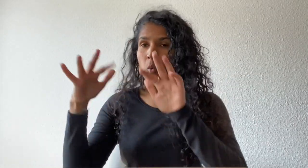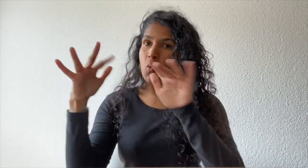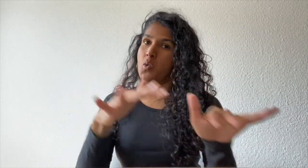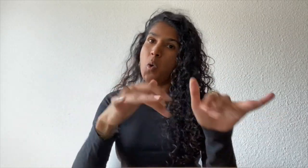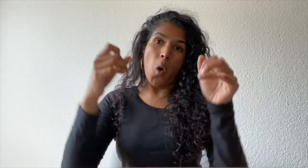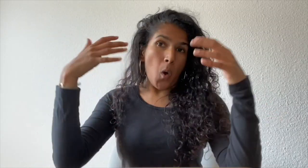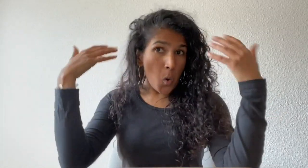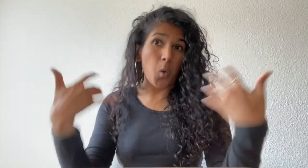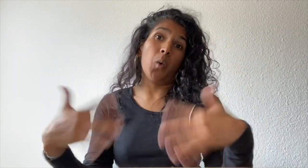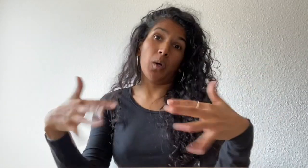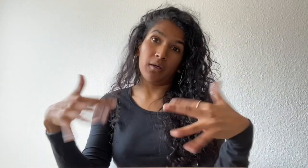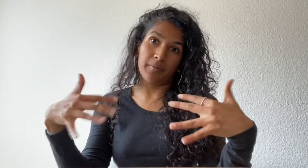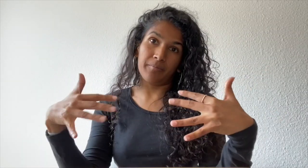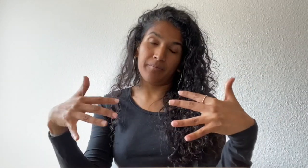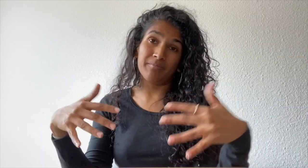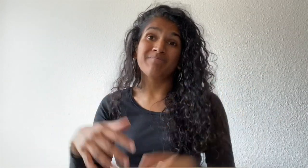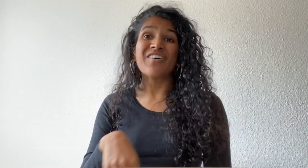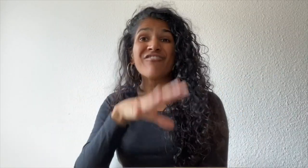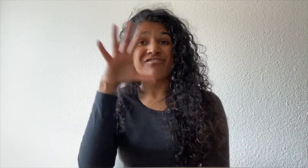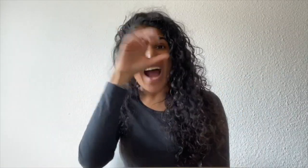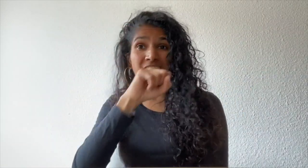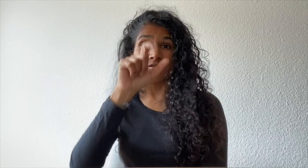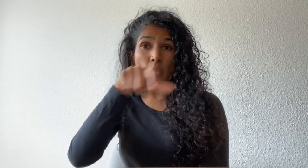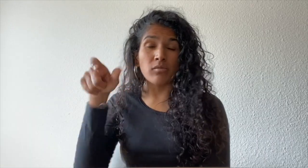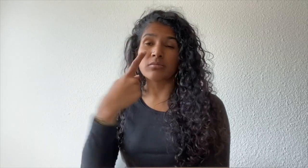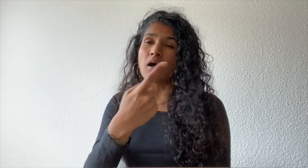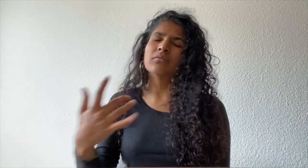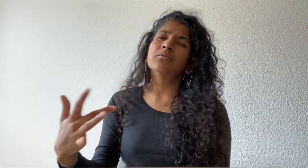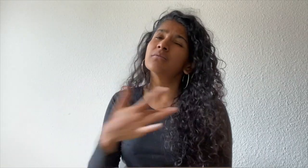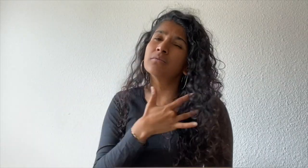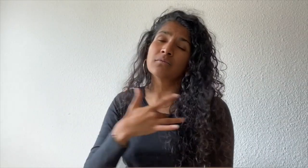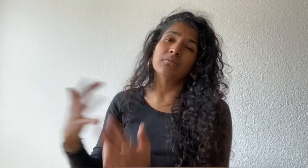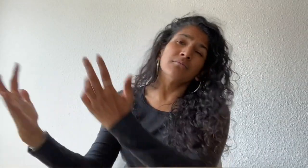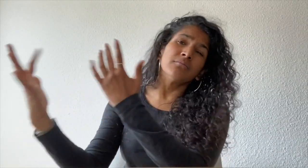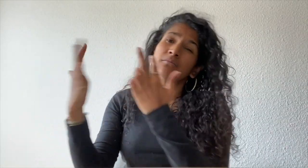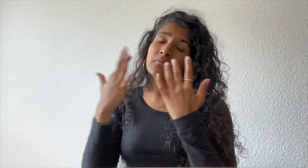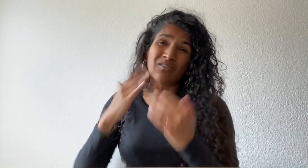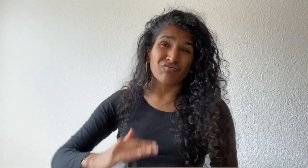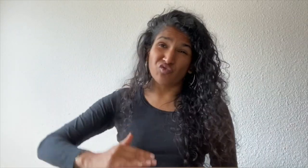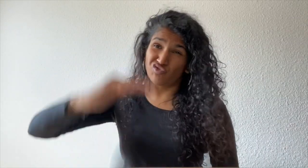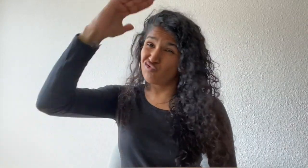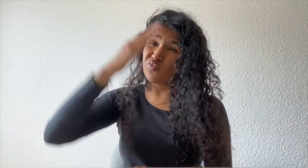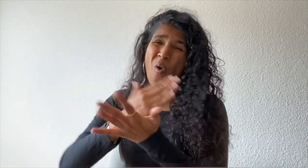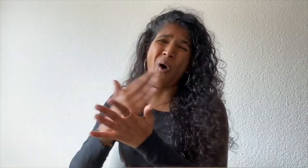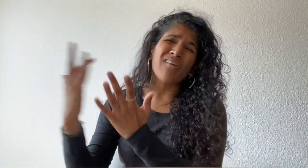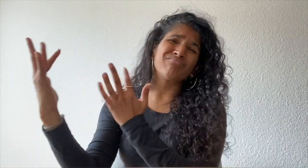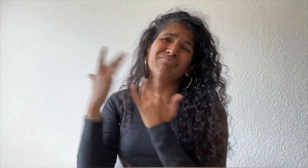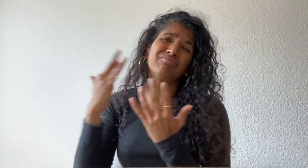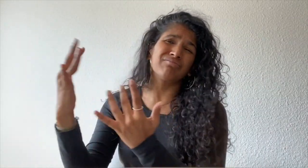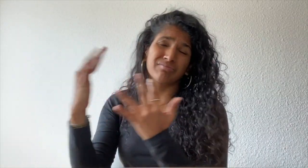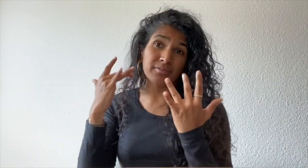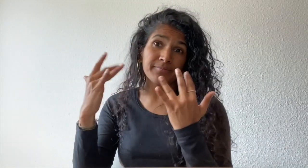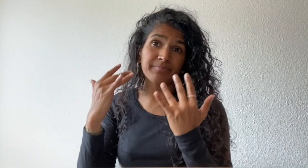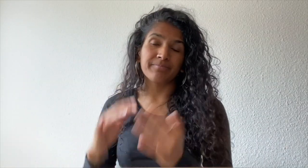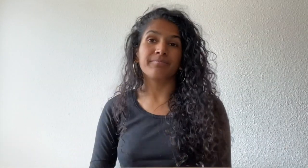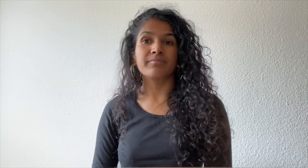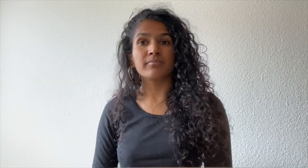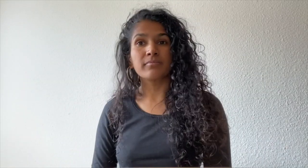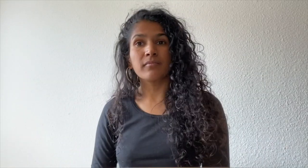In diesen Gebärden leben also rassistische Stereotypen fort. Und diesen sind schwarze Menschen von Kindheit an stets